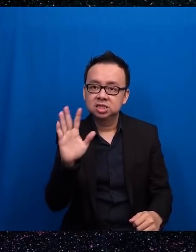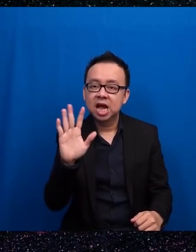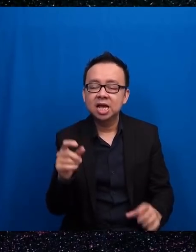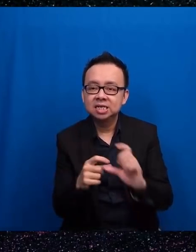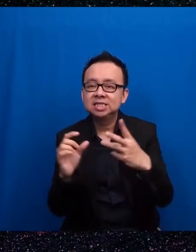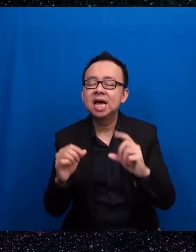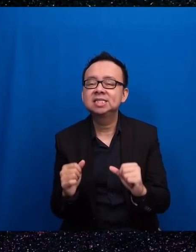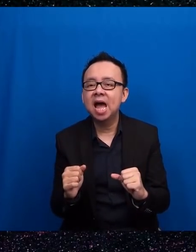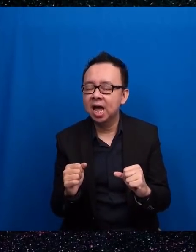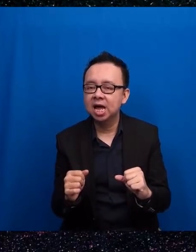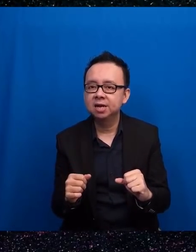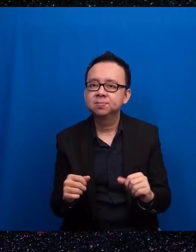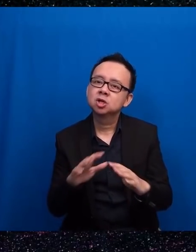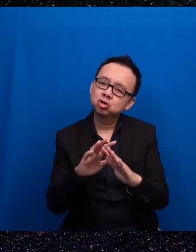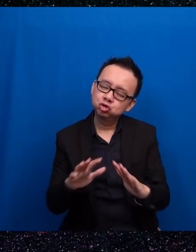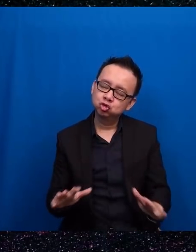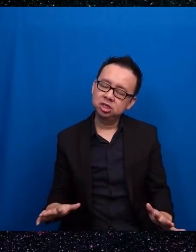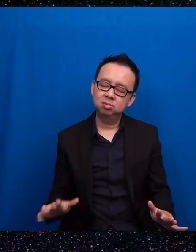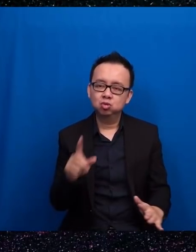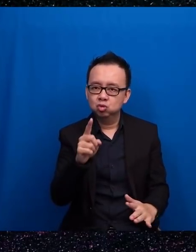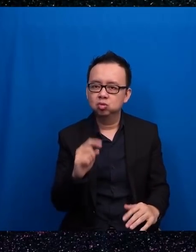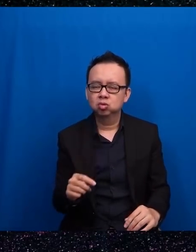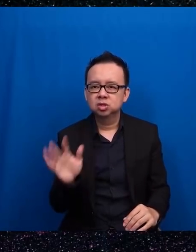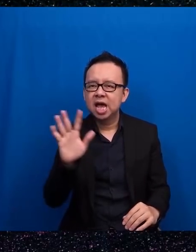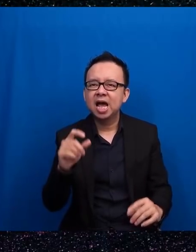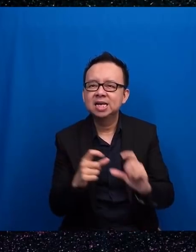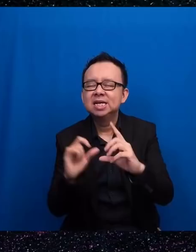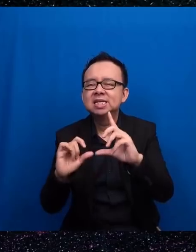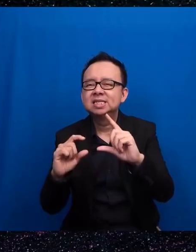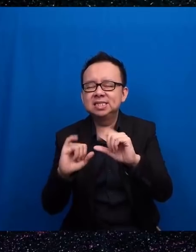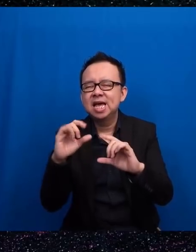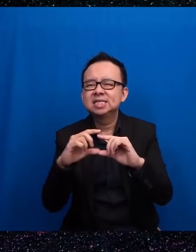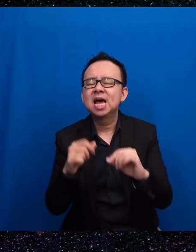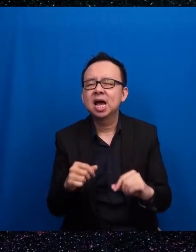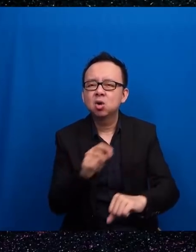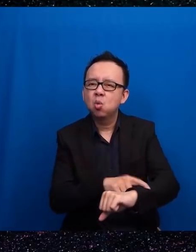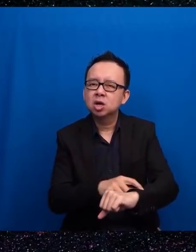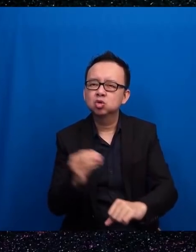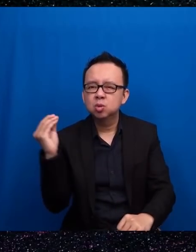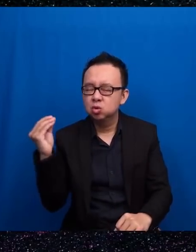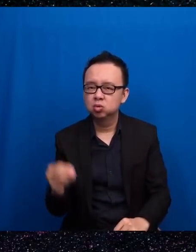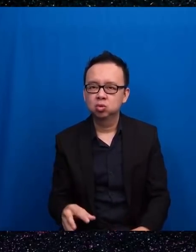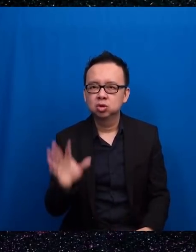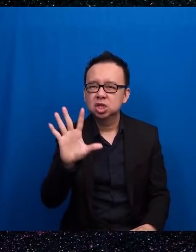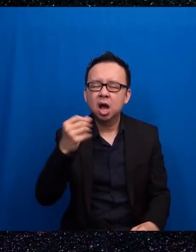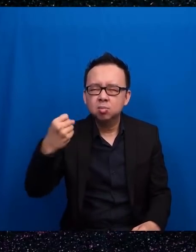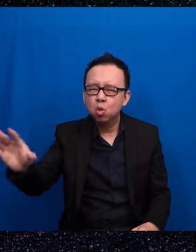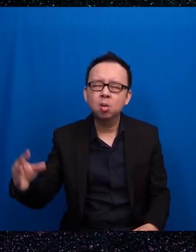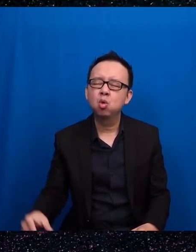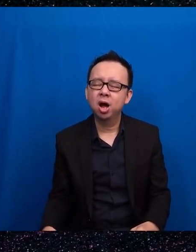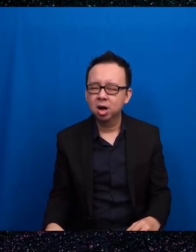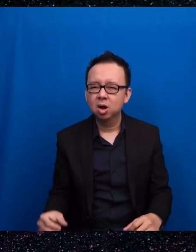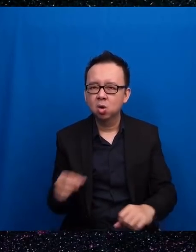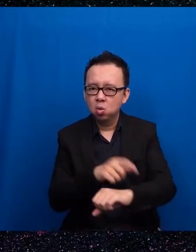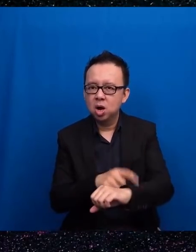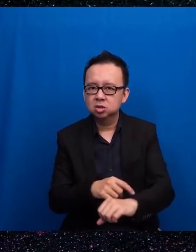senyapmu. Jangan sia-siakan waktumu menunggu. Jangan buang-buang waktu